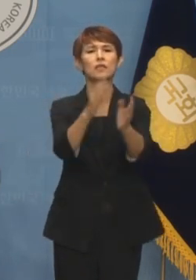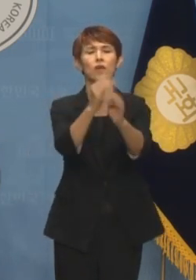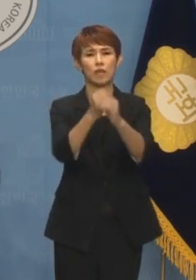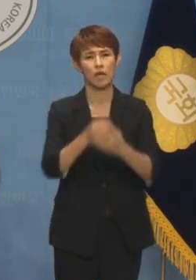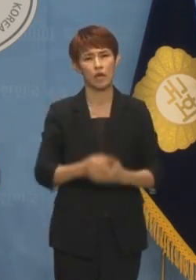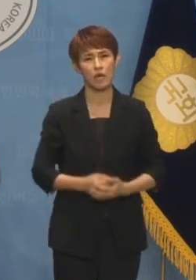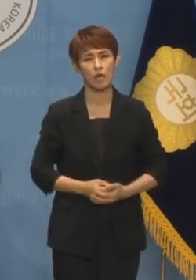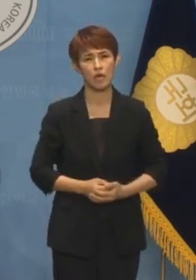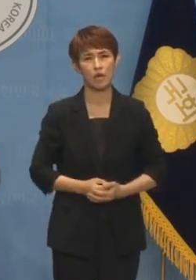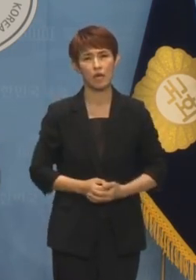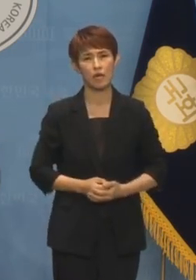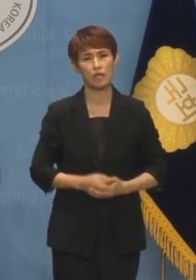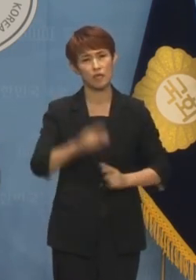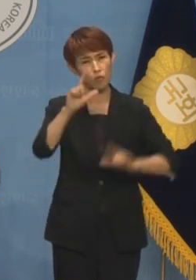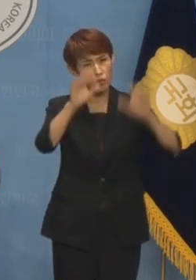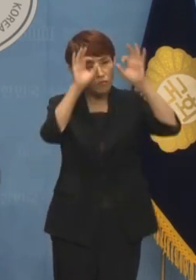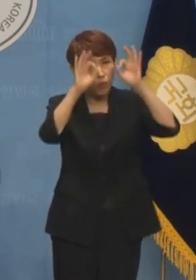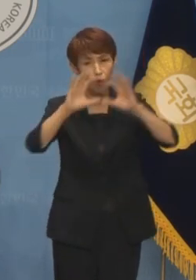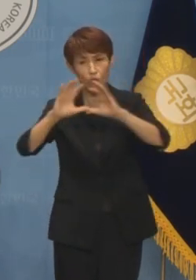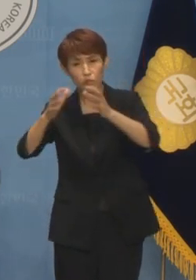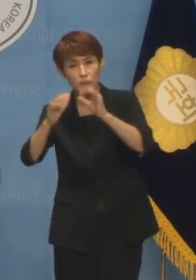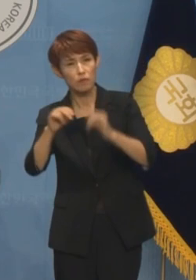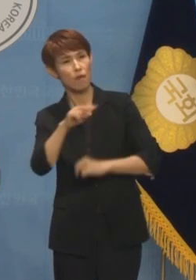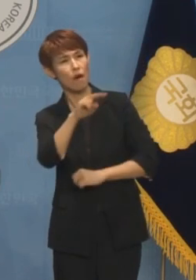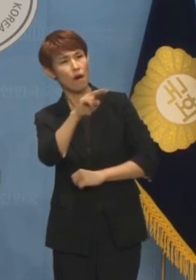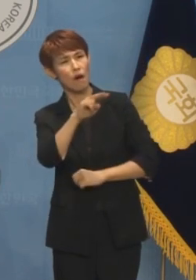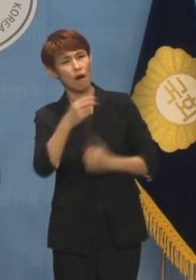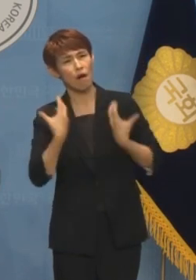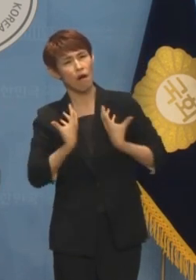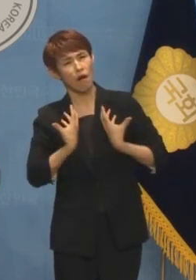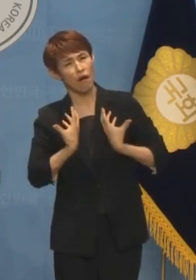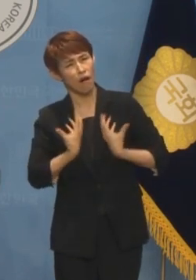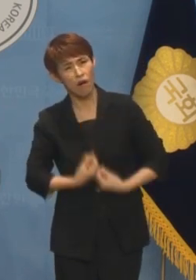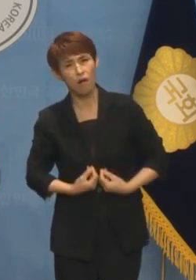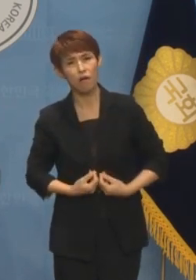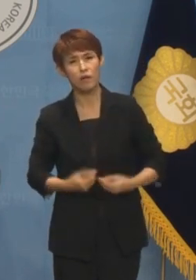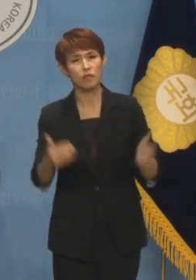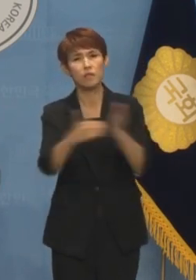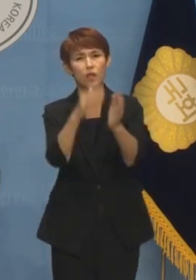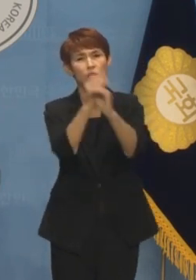고집불통 대통령의 모습에 국민이 절망해야 합니까?